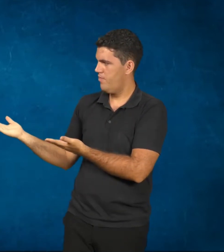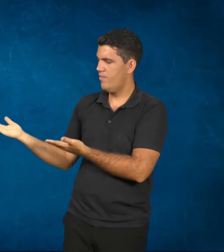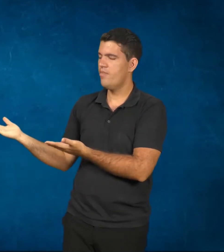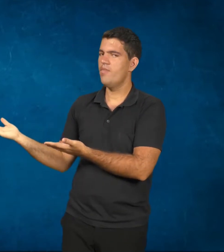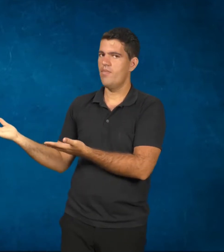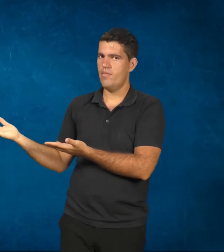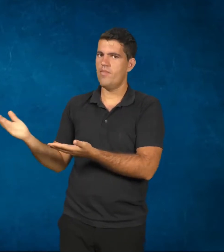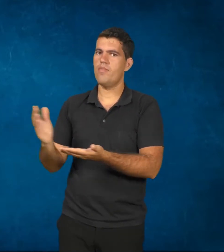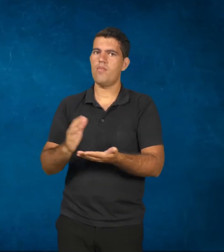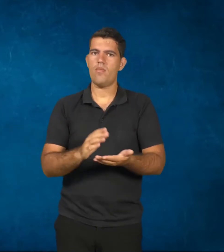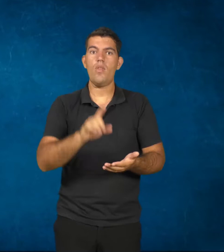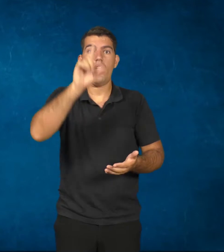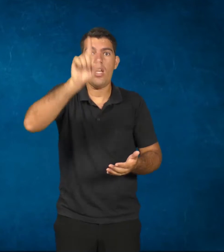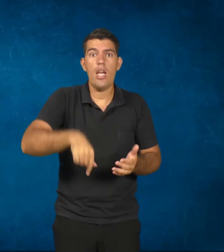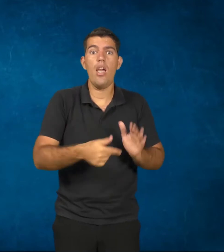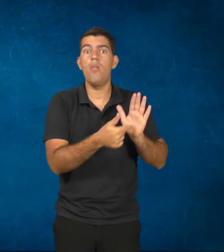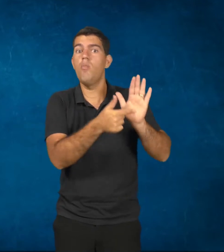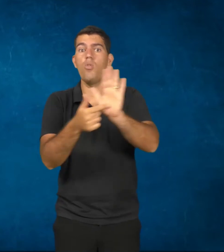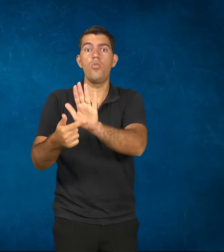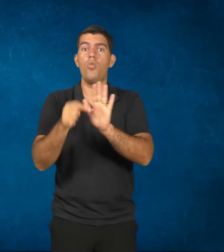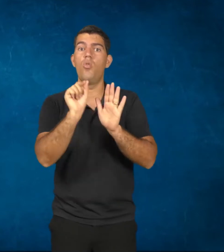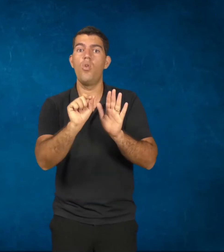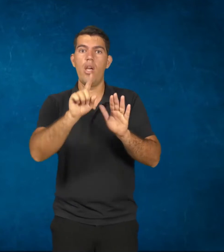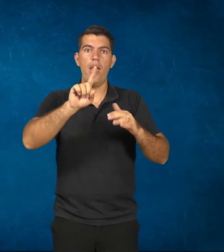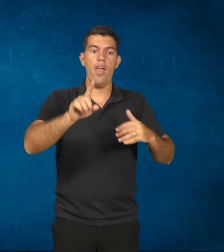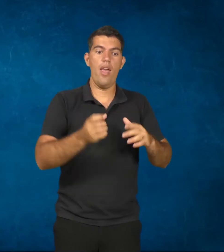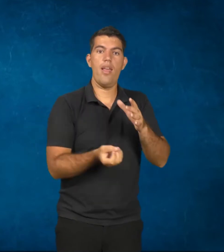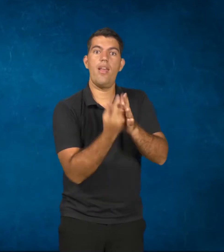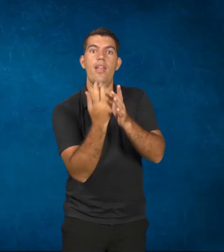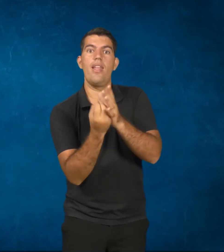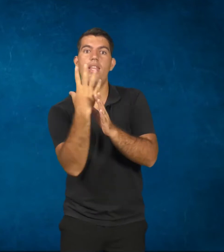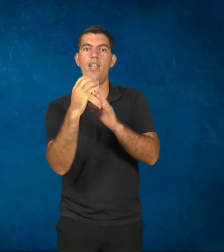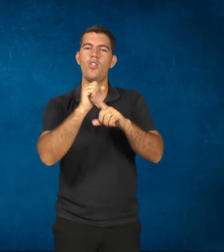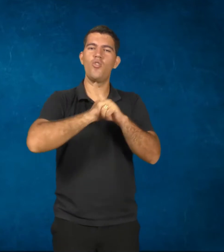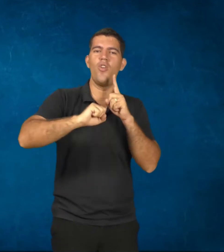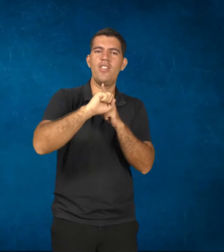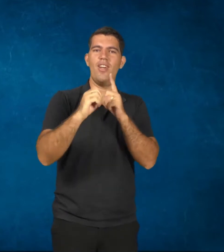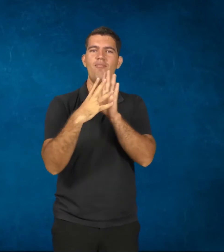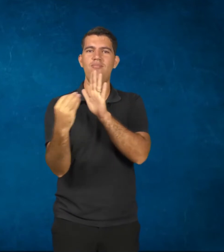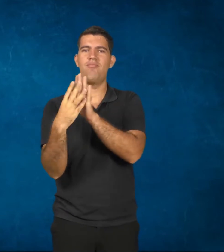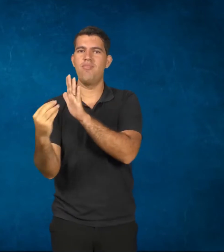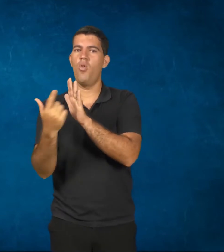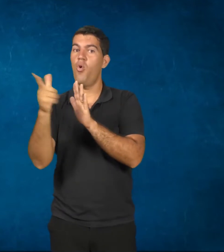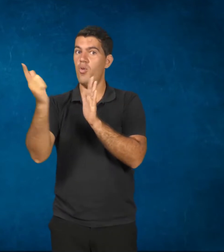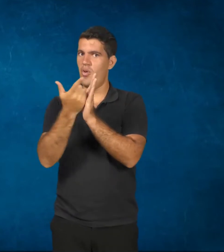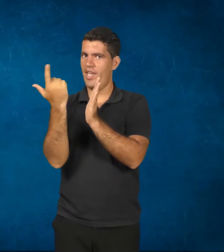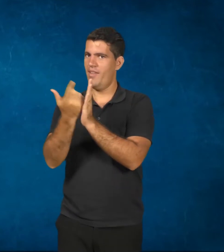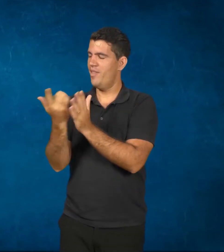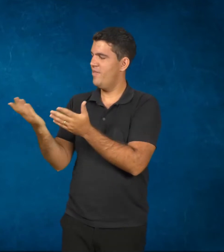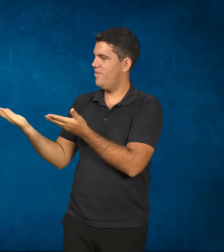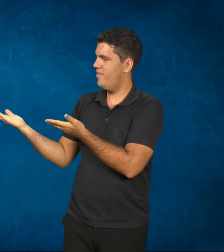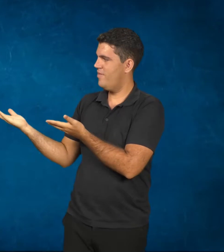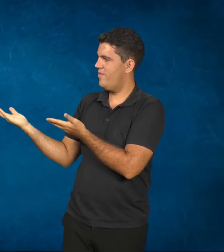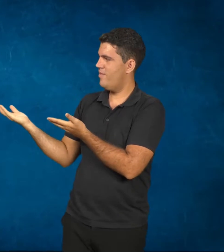Reprodução, que enfatizou a dinâmica de reprodução social. O livro Ideologia e